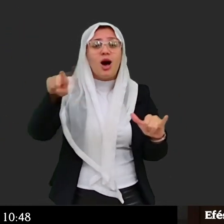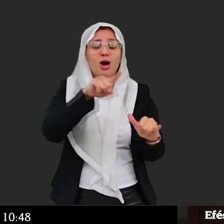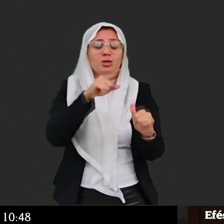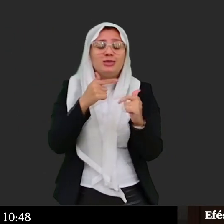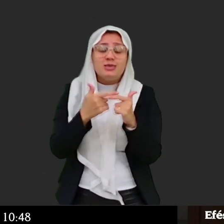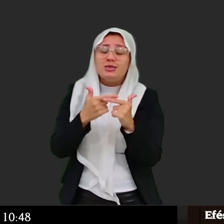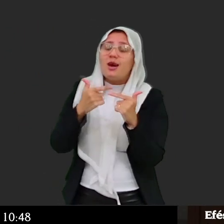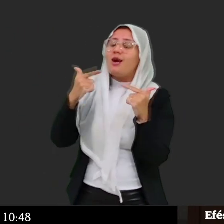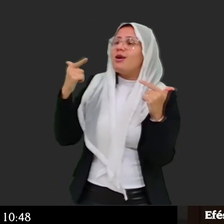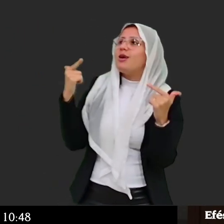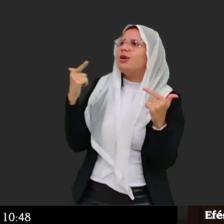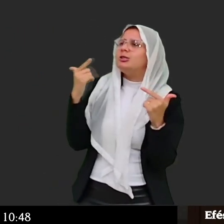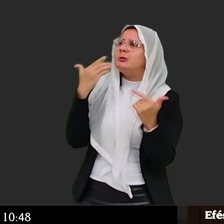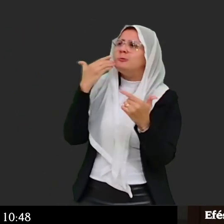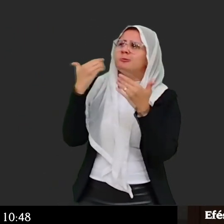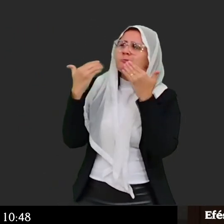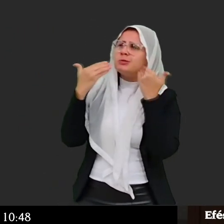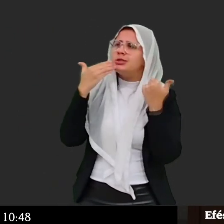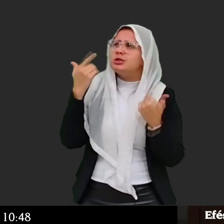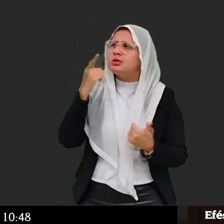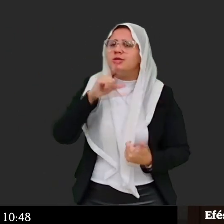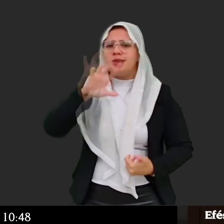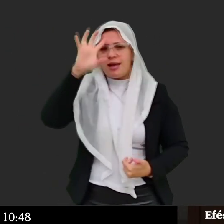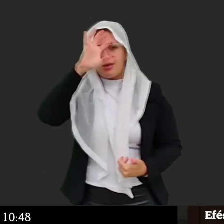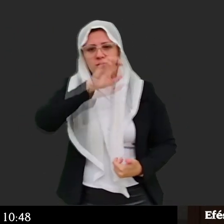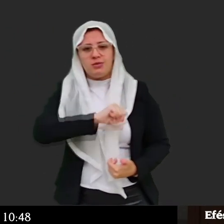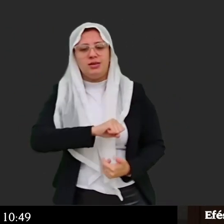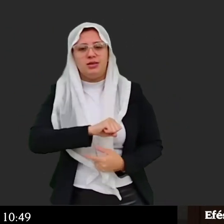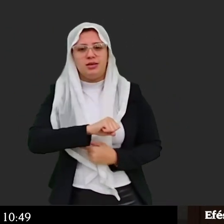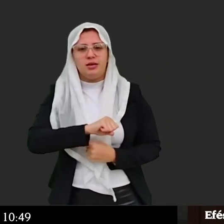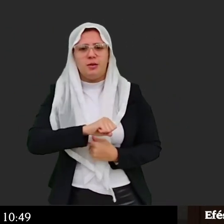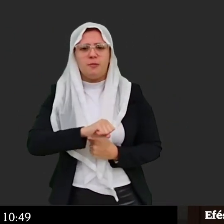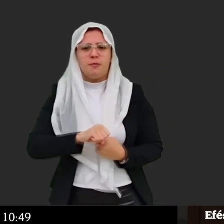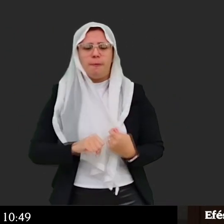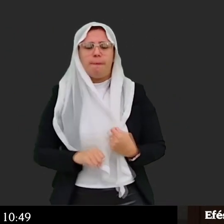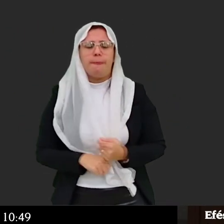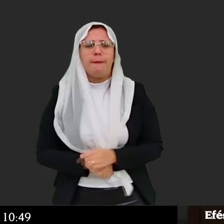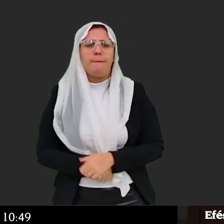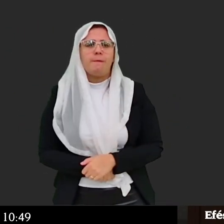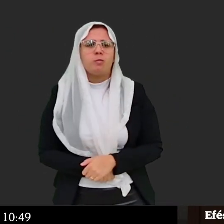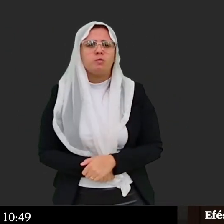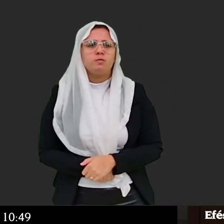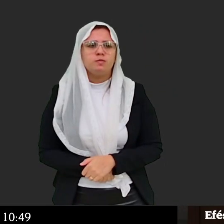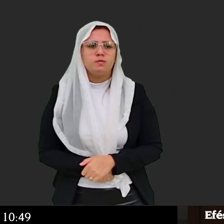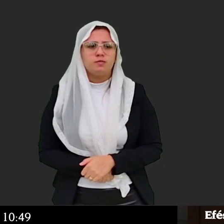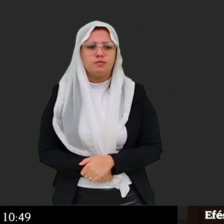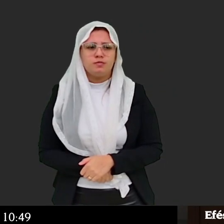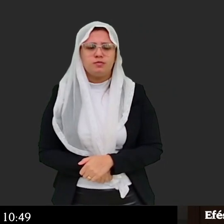que têm a condição de ouvi-la, para que não sejamos mais, como dizia,